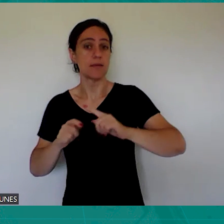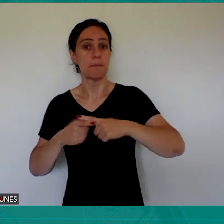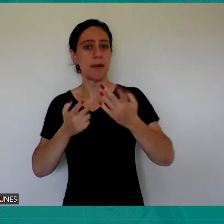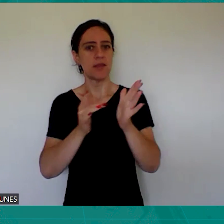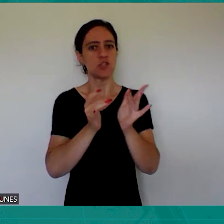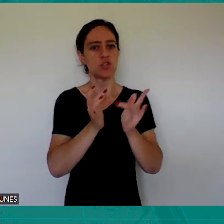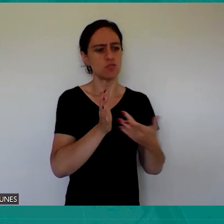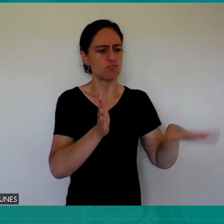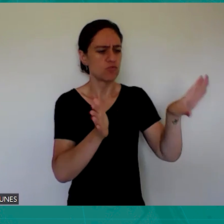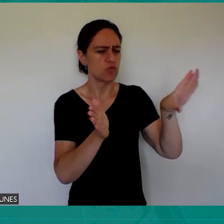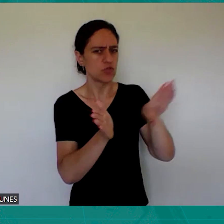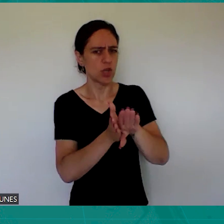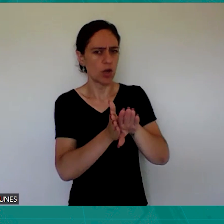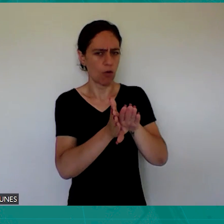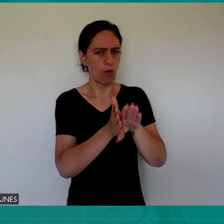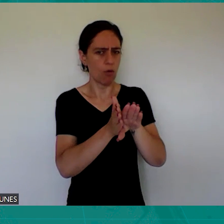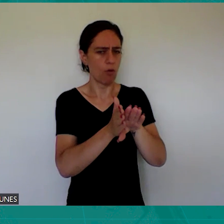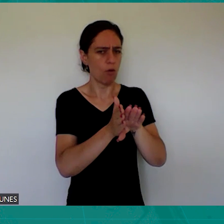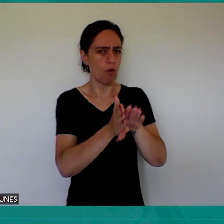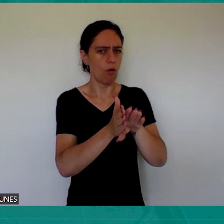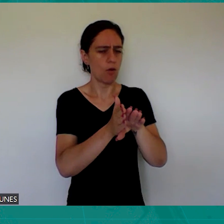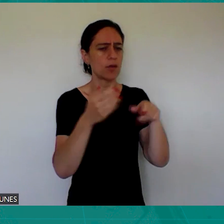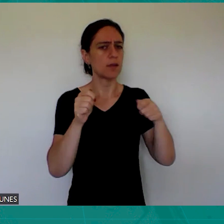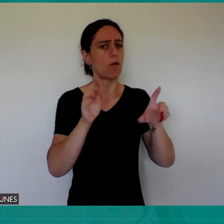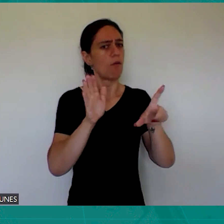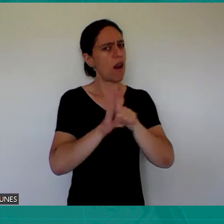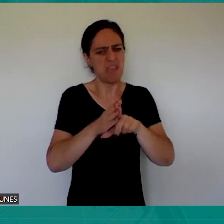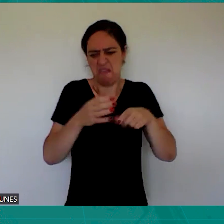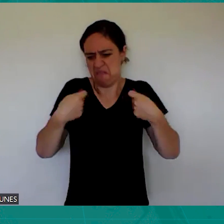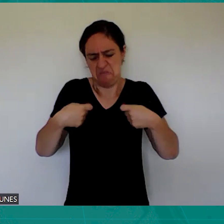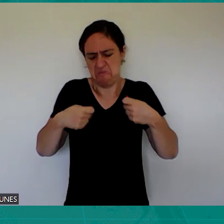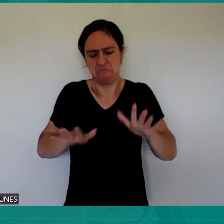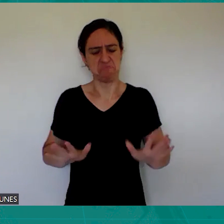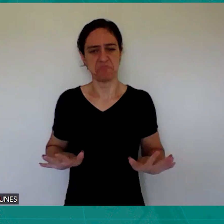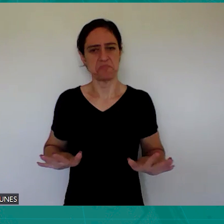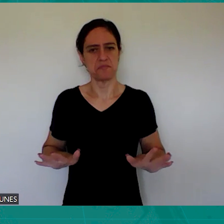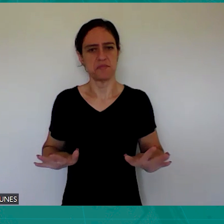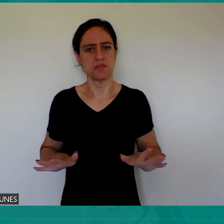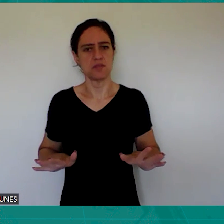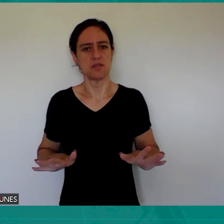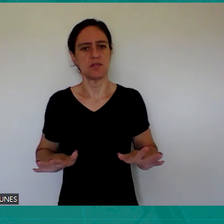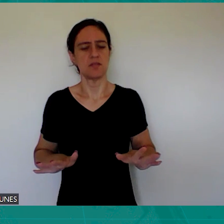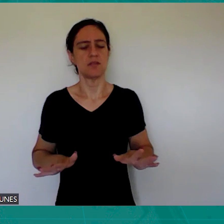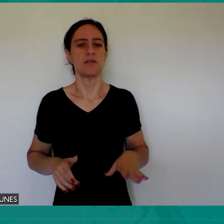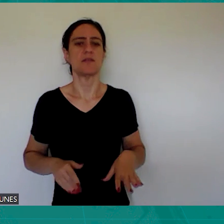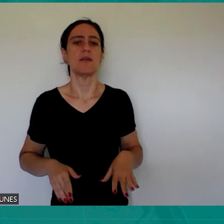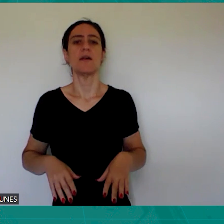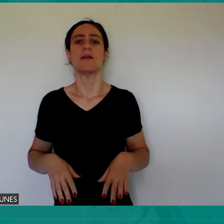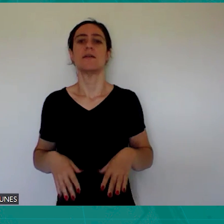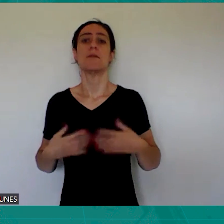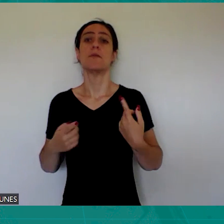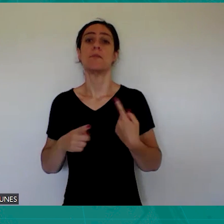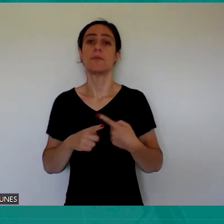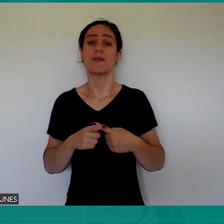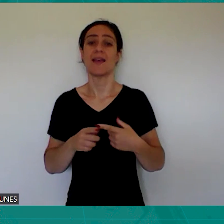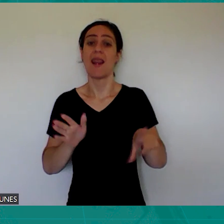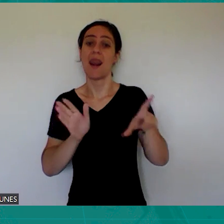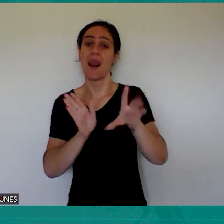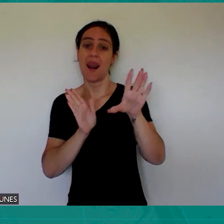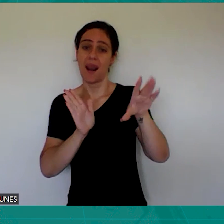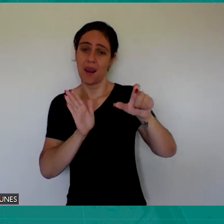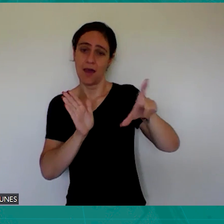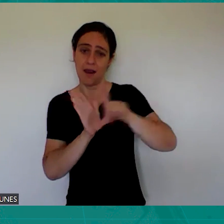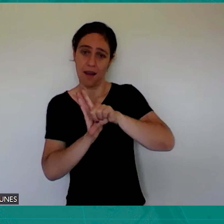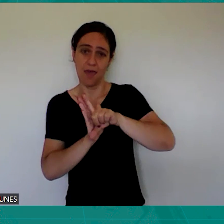lei deveria conduzir aqueles que estão no aprisco da lei para Cristo. Então nosso Senhor Jesus, ele